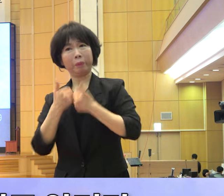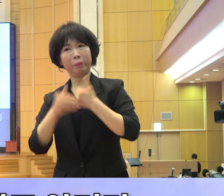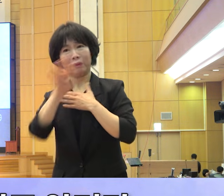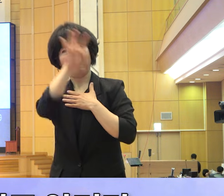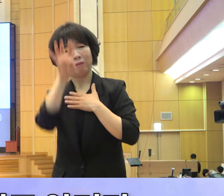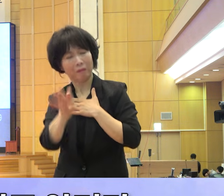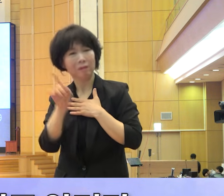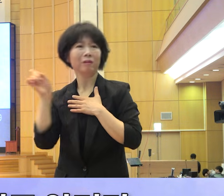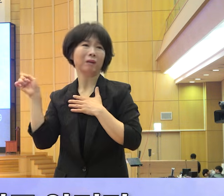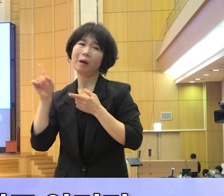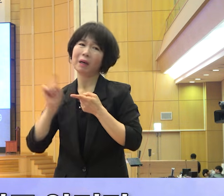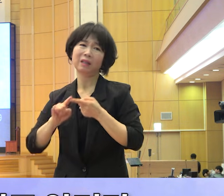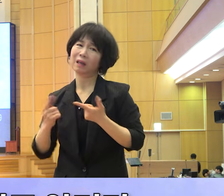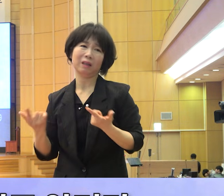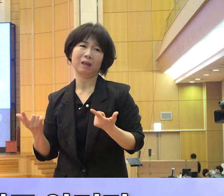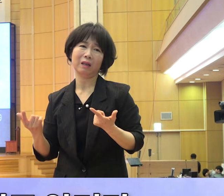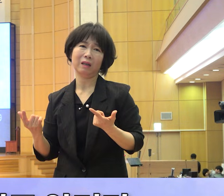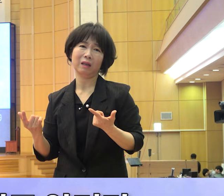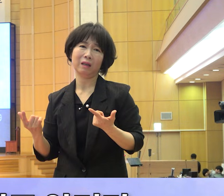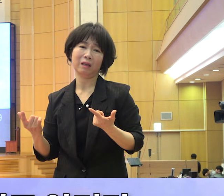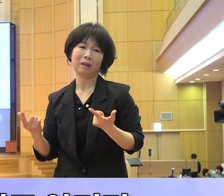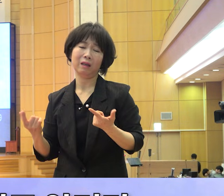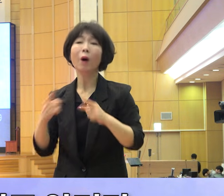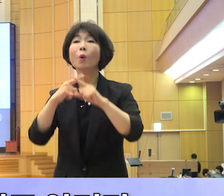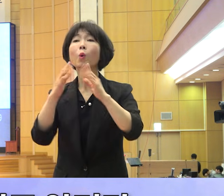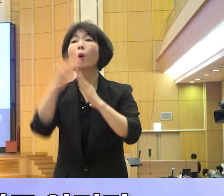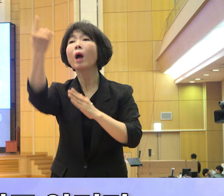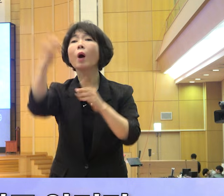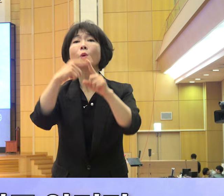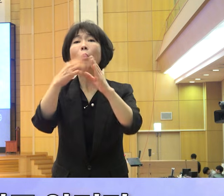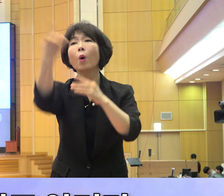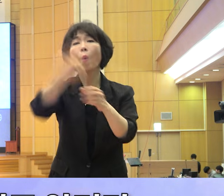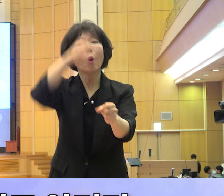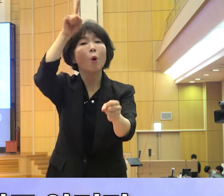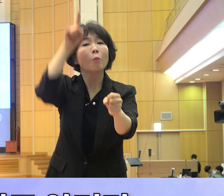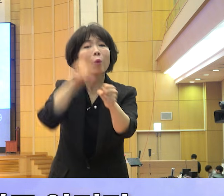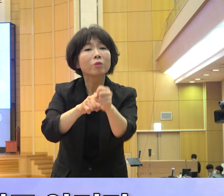들어요. 그런데 교회를 못하러 왔다 간대요.